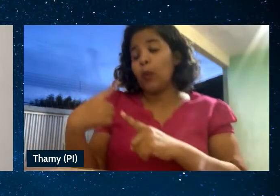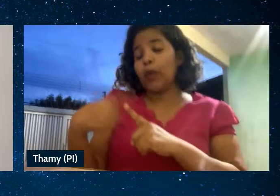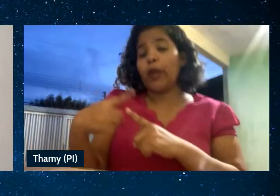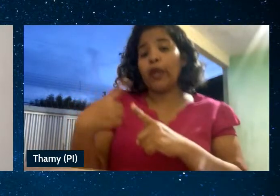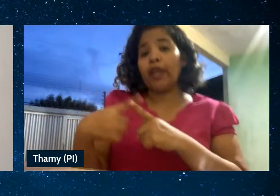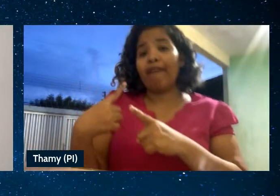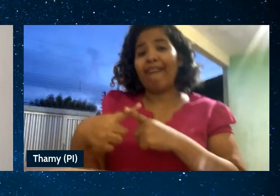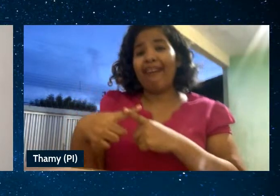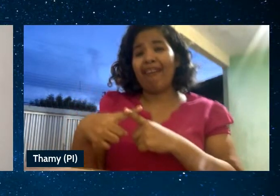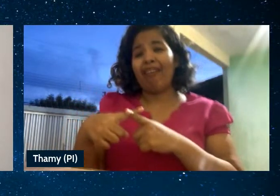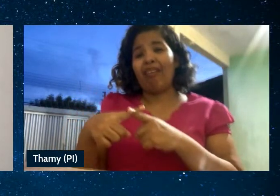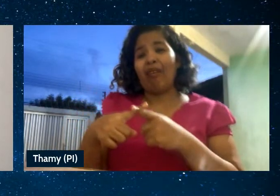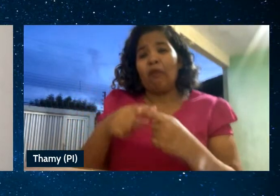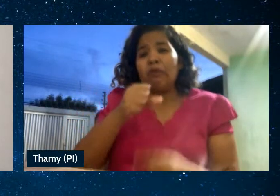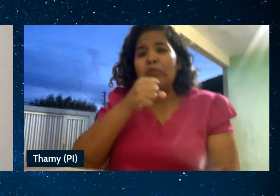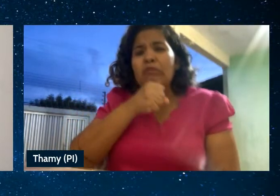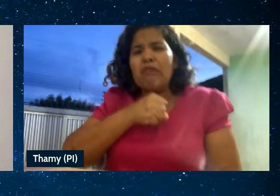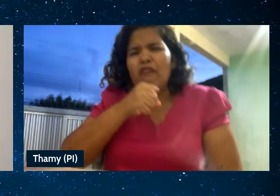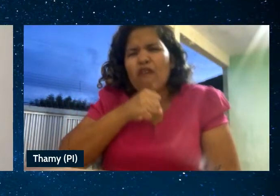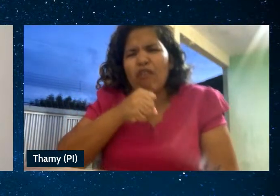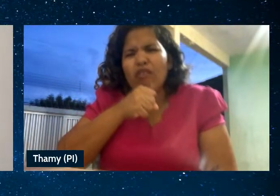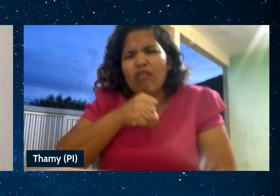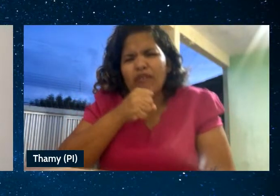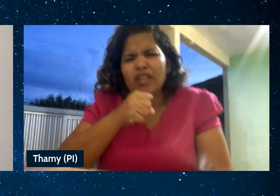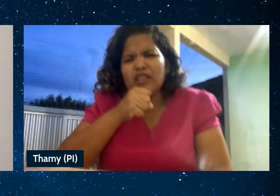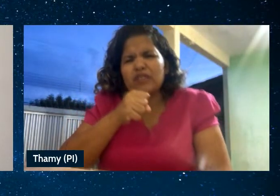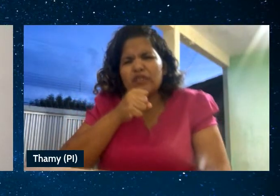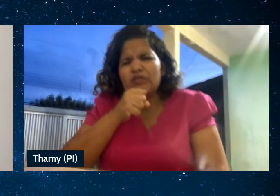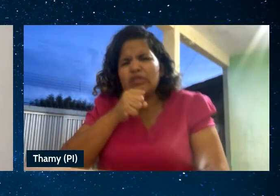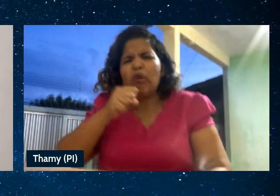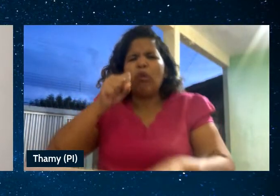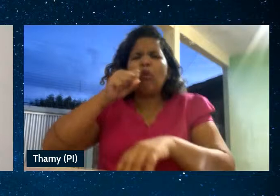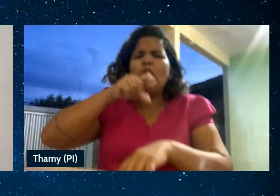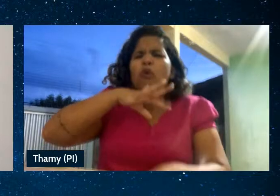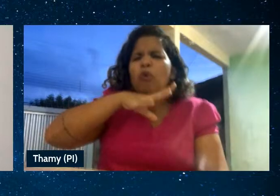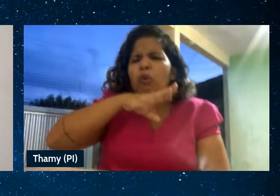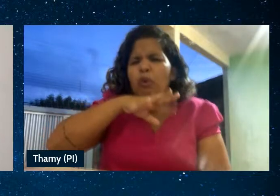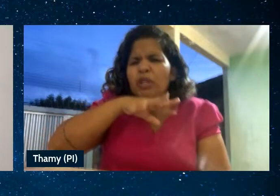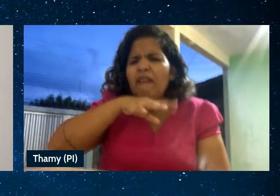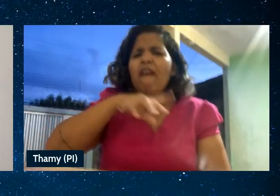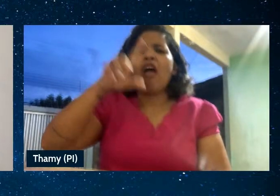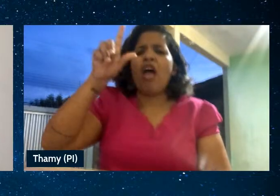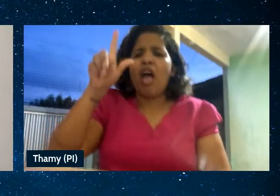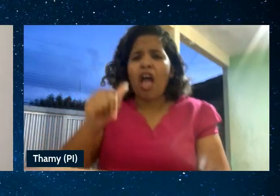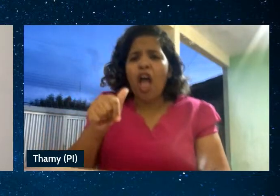é a forma refratária com que muitos a consideram